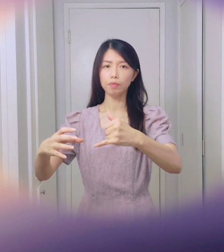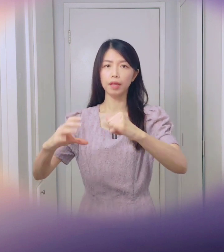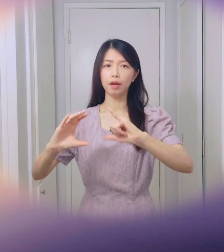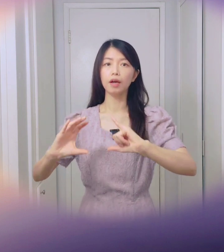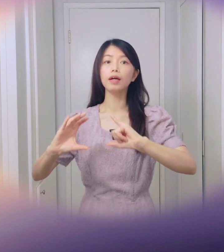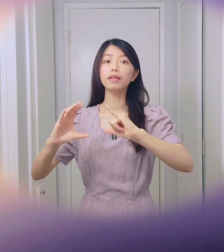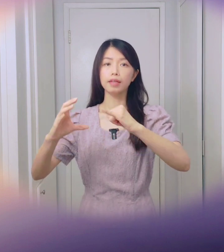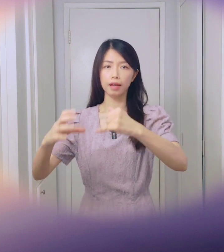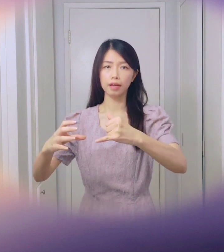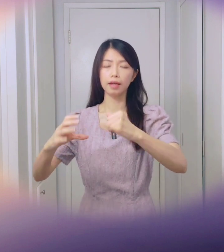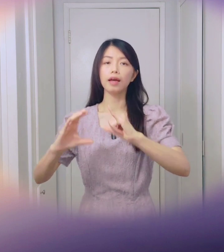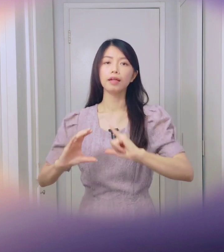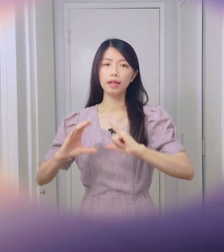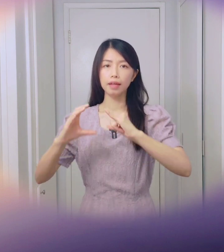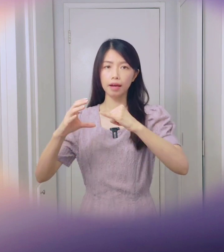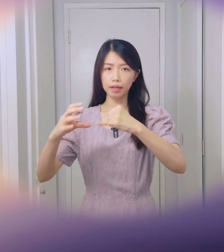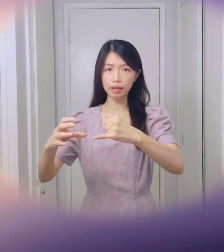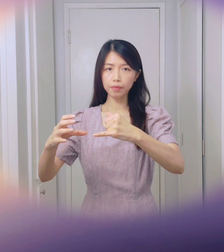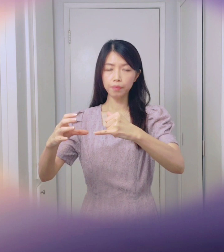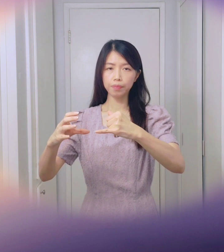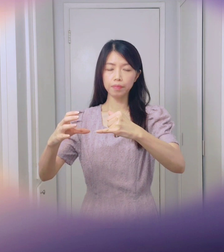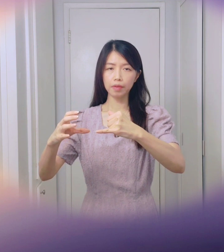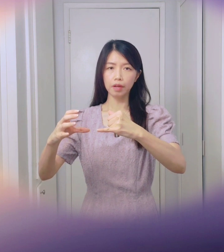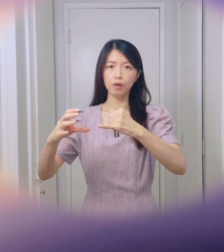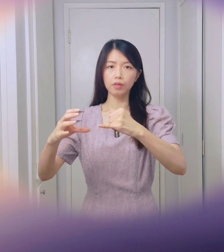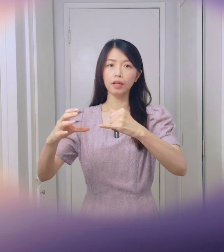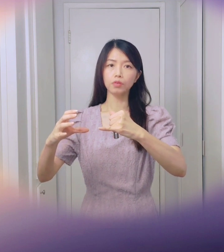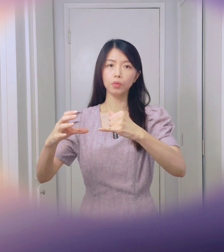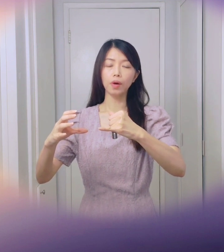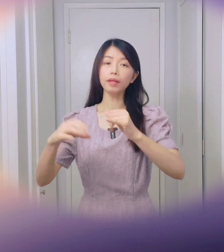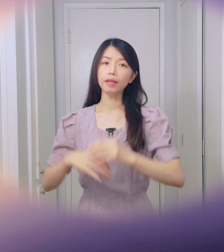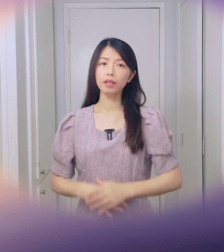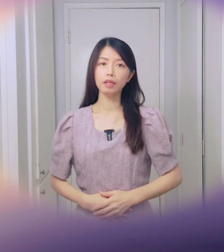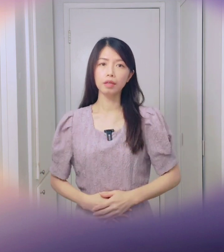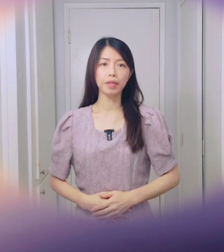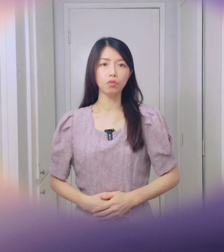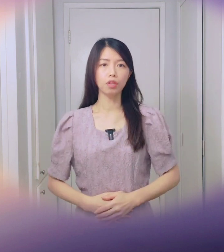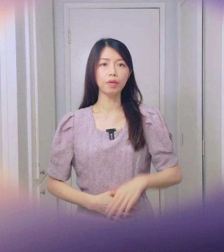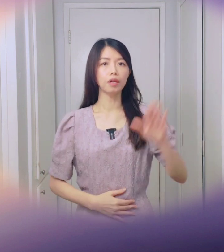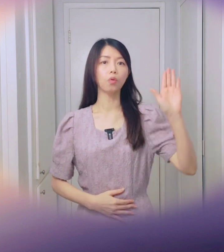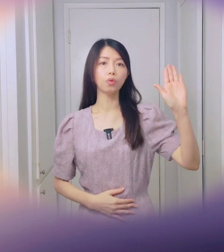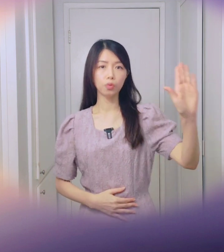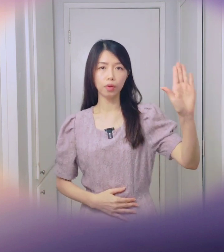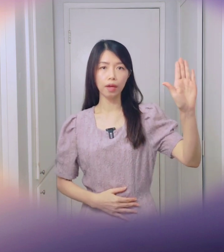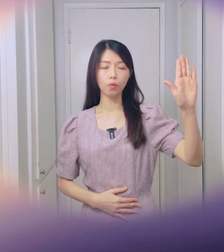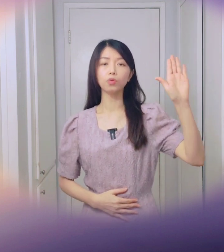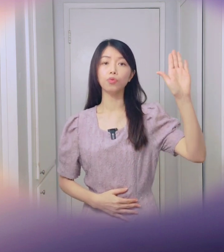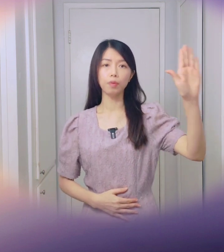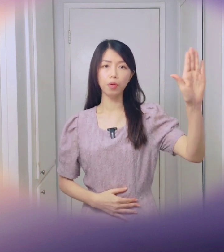표현해 주시면 돼요. 세상. 세상이 제가 주로 하나님이나 주님을